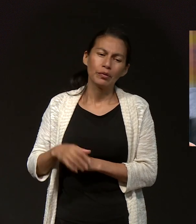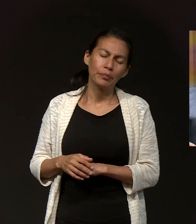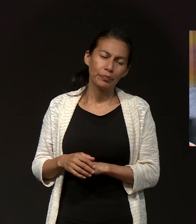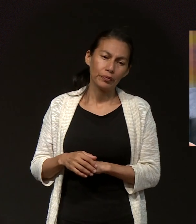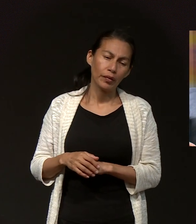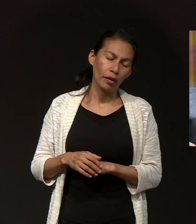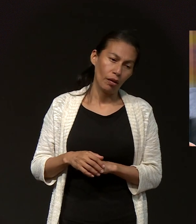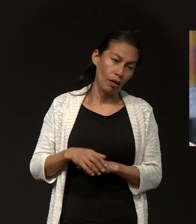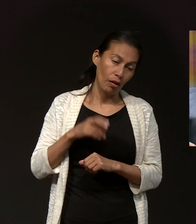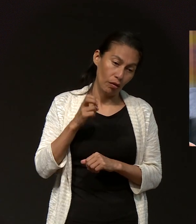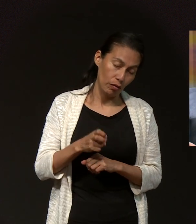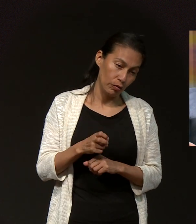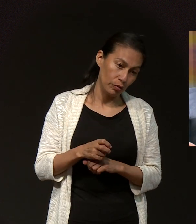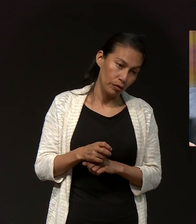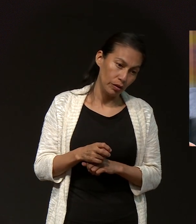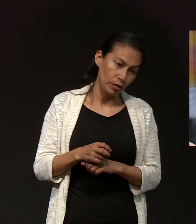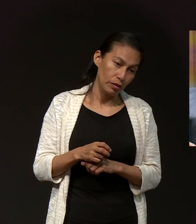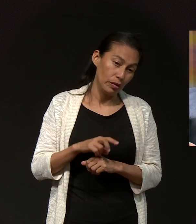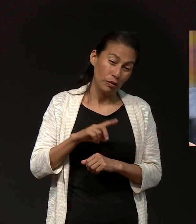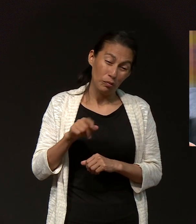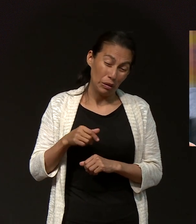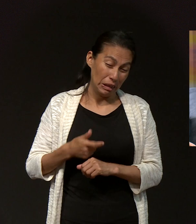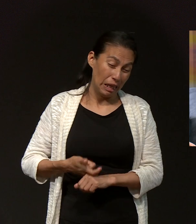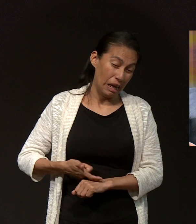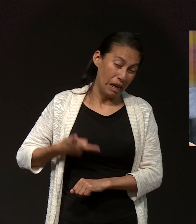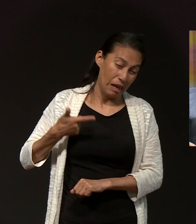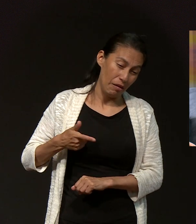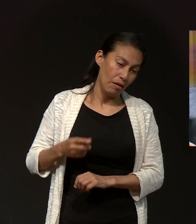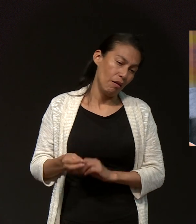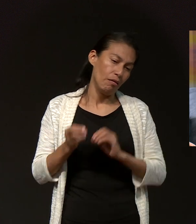más grave hasta el punto que tuvimos que hospitalizarlo.